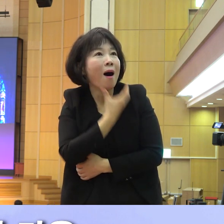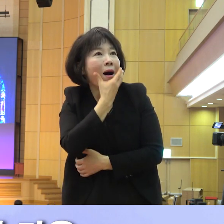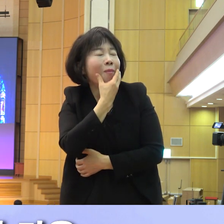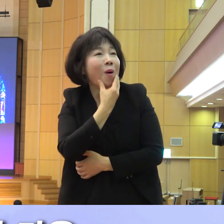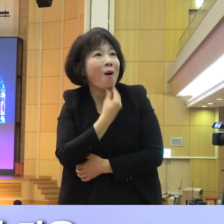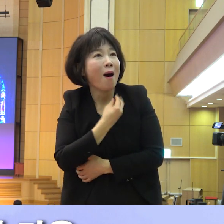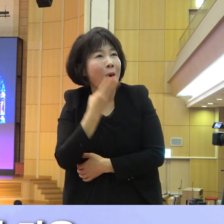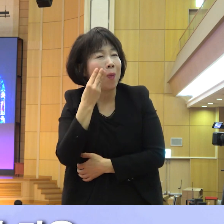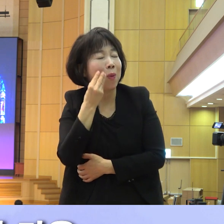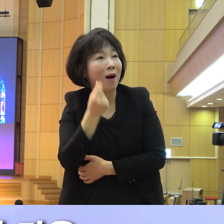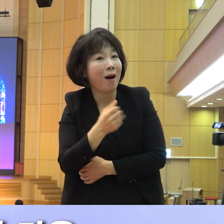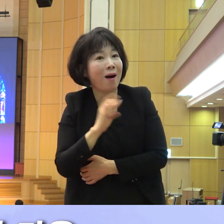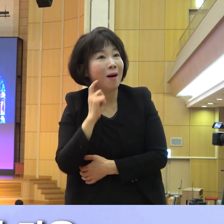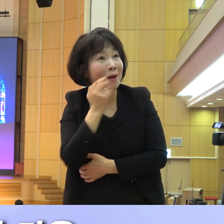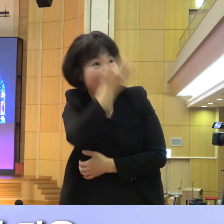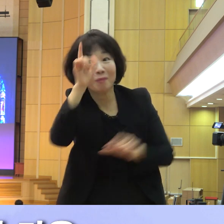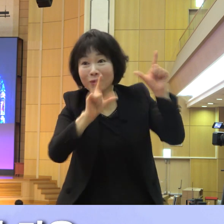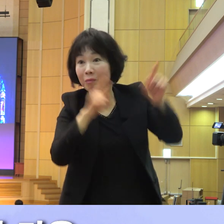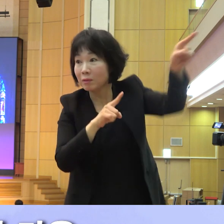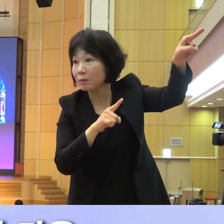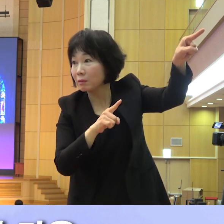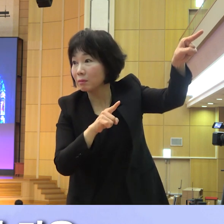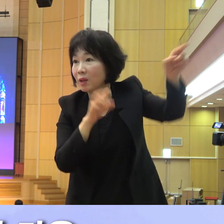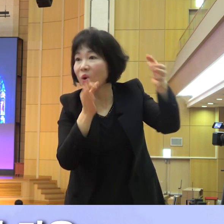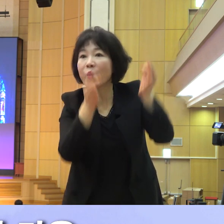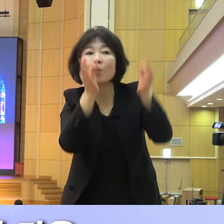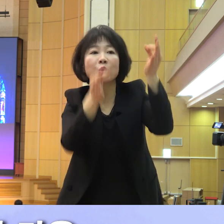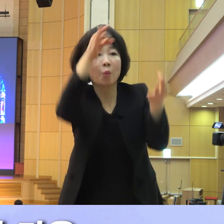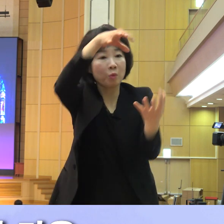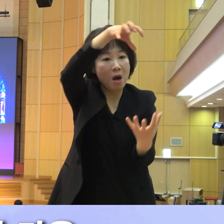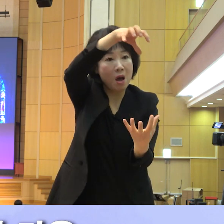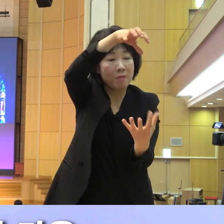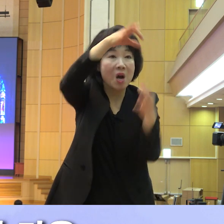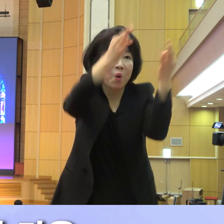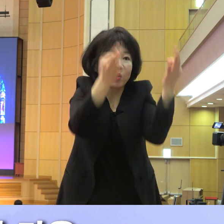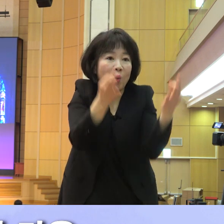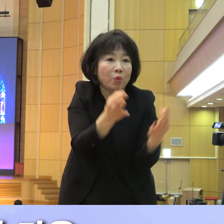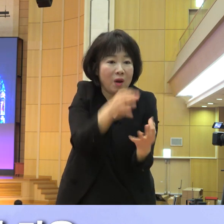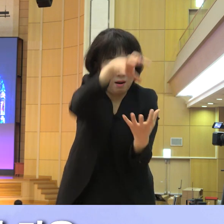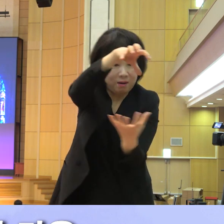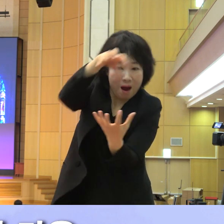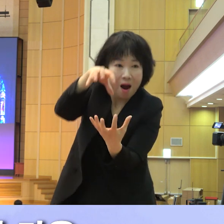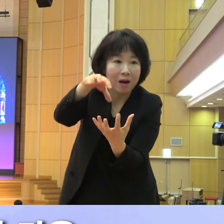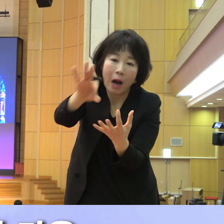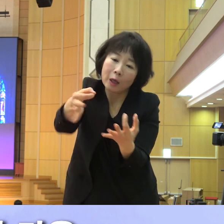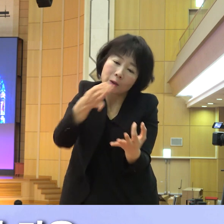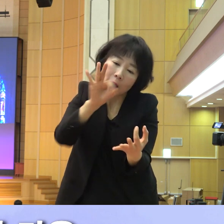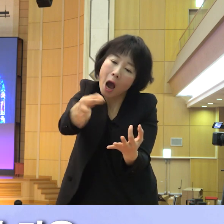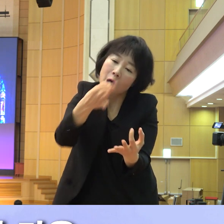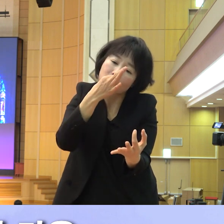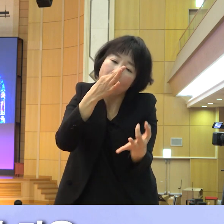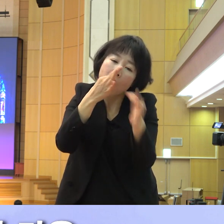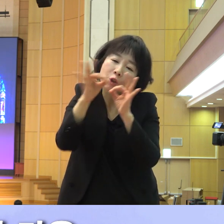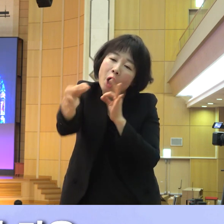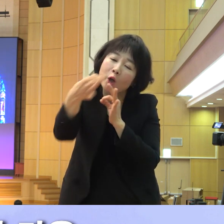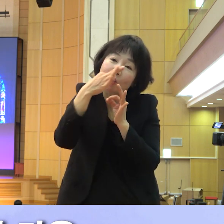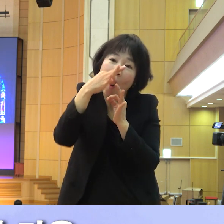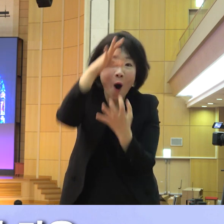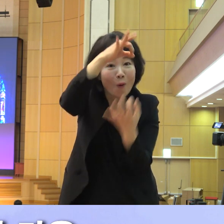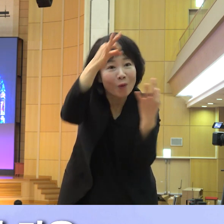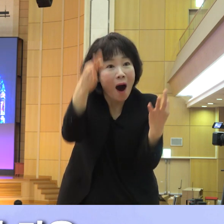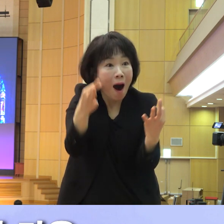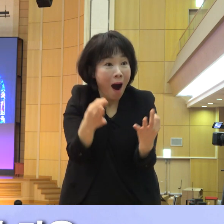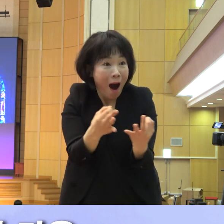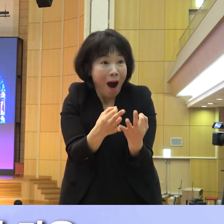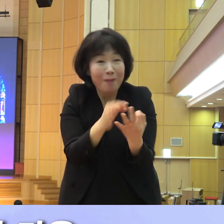포도송이도 포도를 여러분 송이 한 송이 갖다 놓고 가족이 둘러앉아서 한 알, 두 알 따서